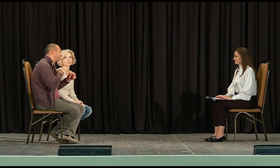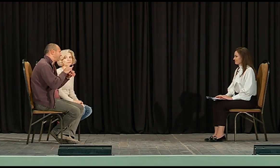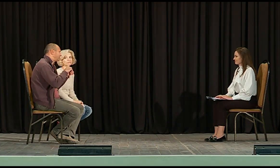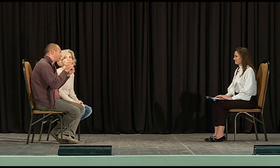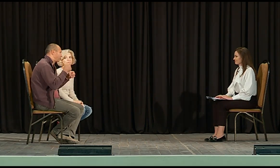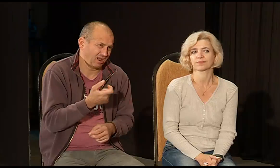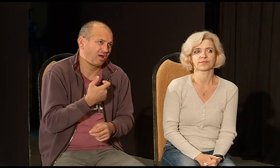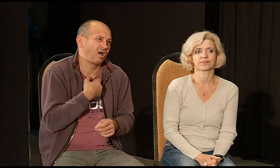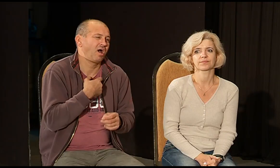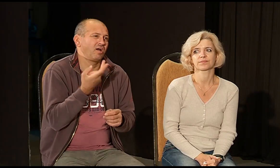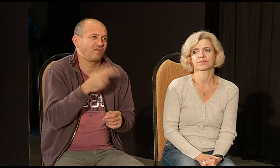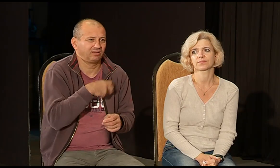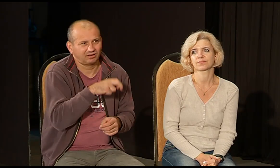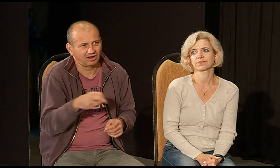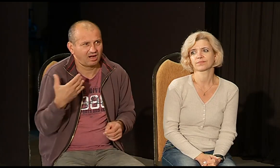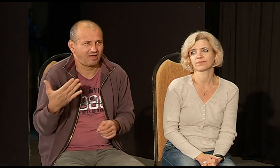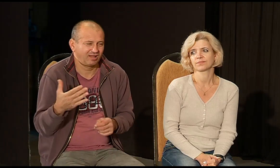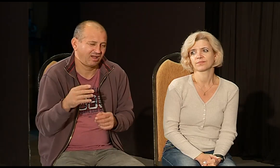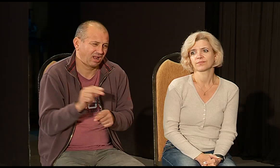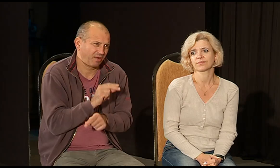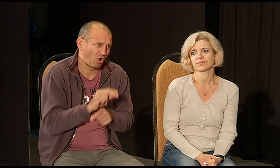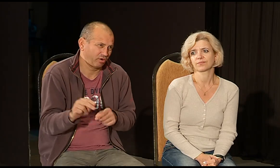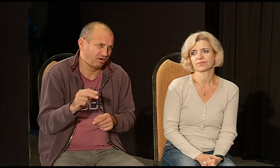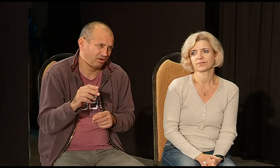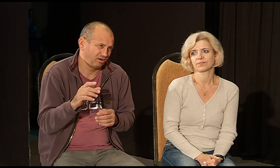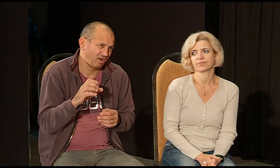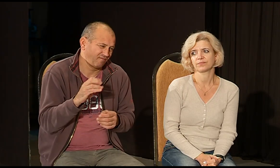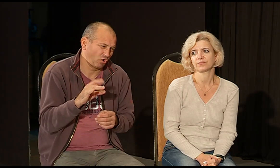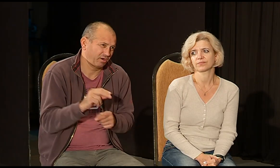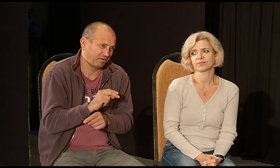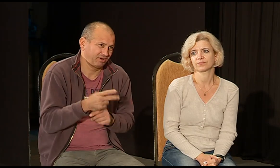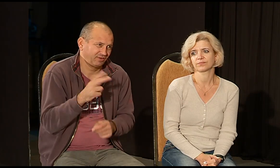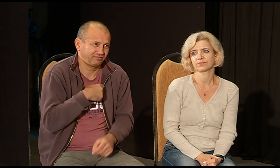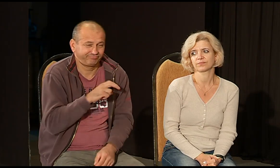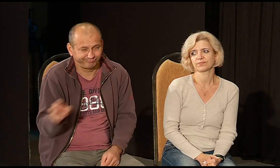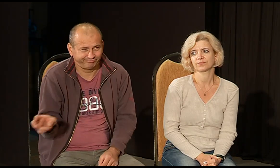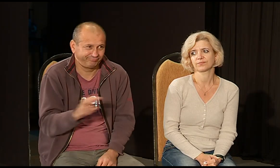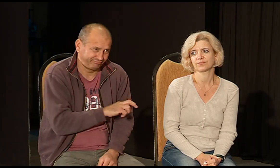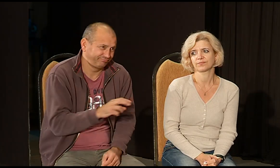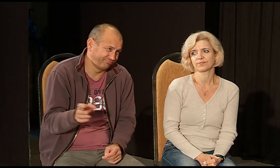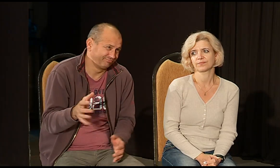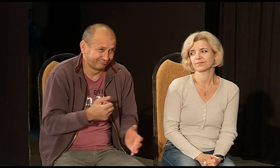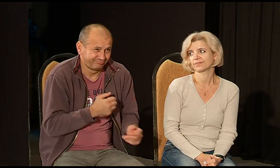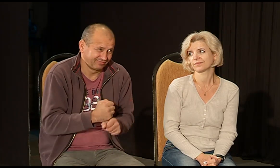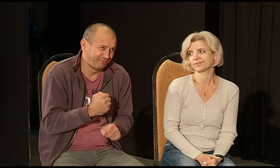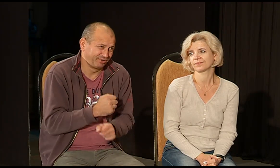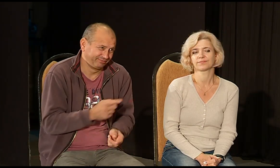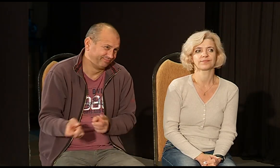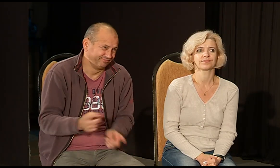folosință. Ghenadie e lăcătuș de meserie, dar mai facem reparații la